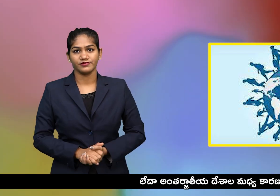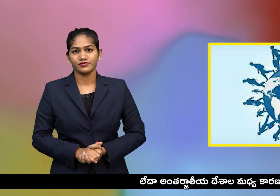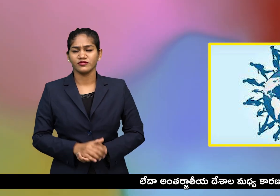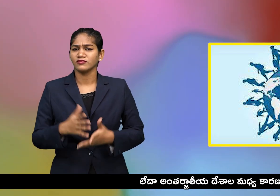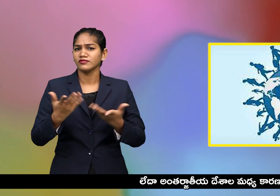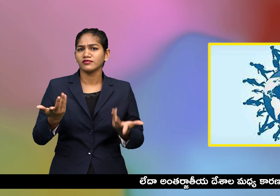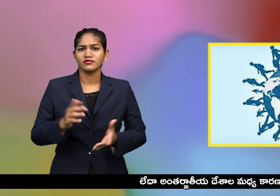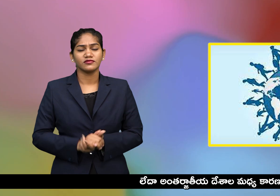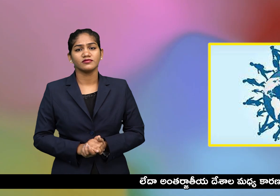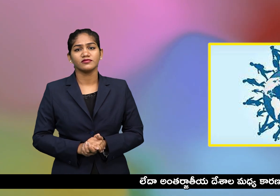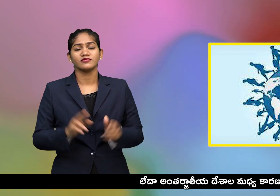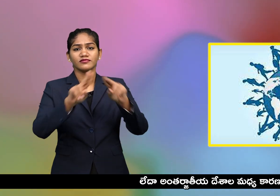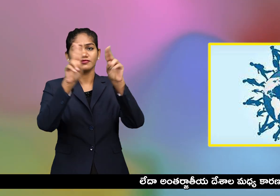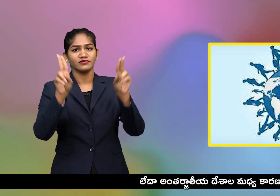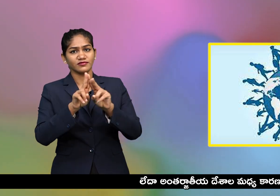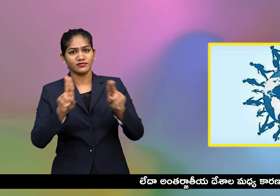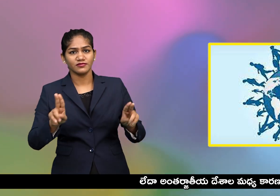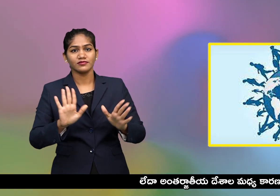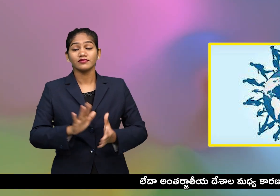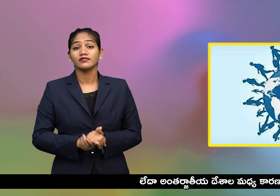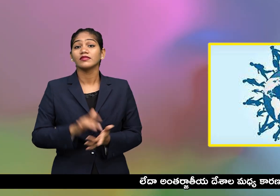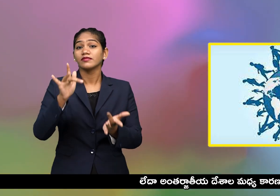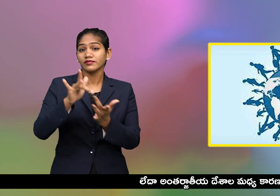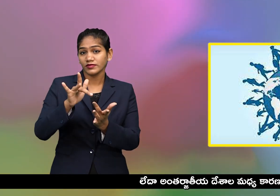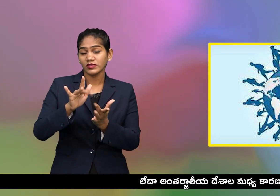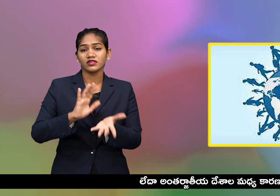లేదా అంతర్జాతీయ దేశాల మధ్య కావచ్చు.